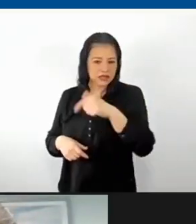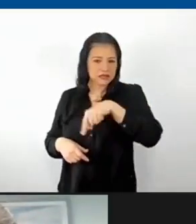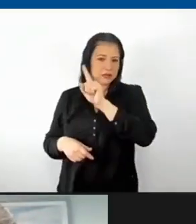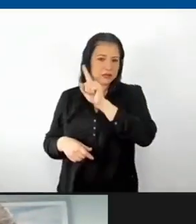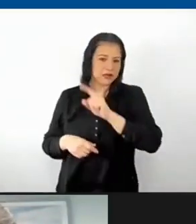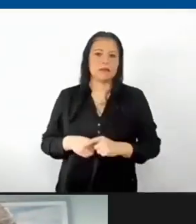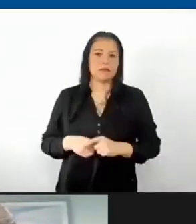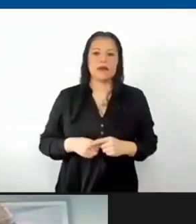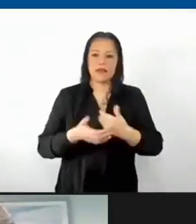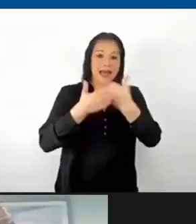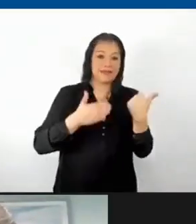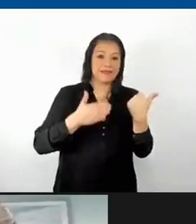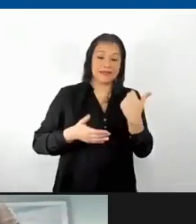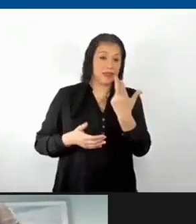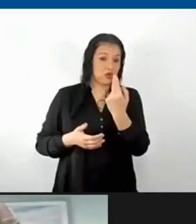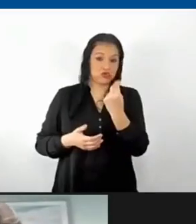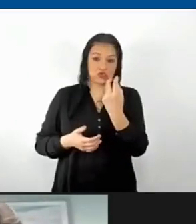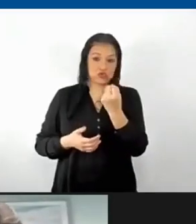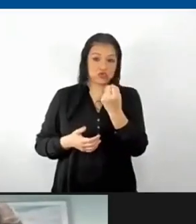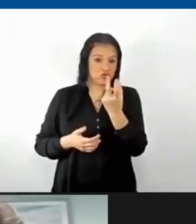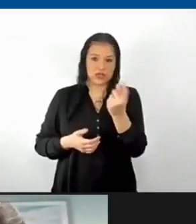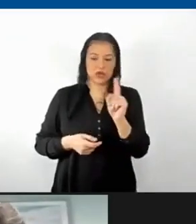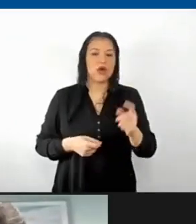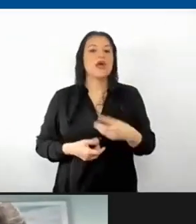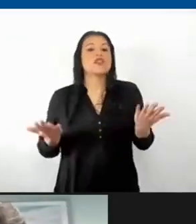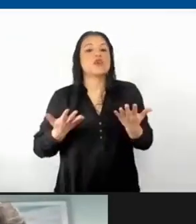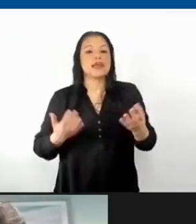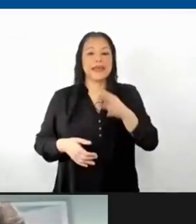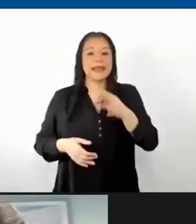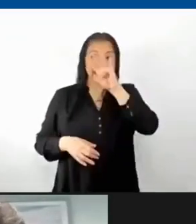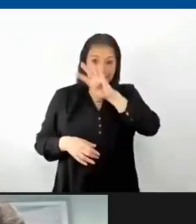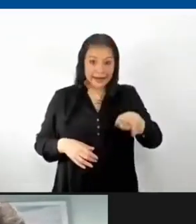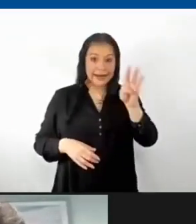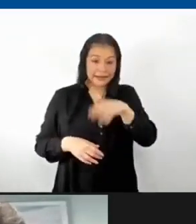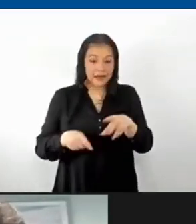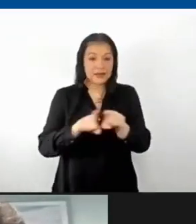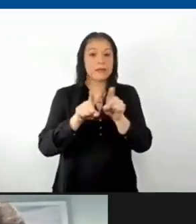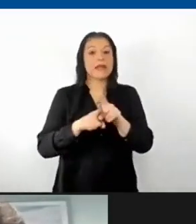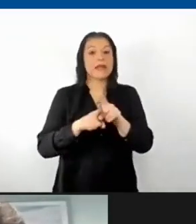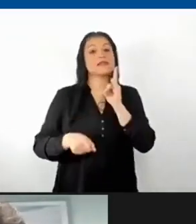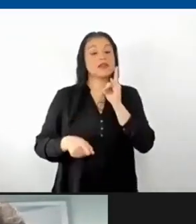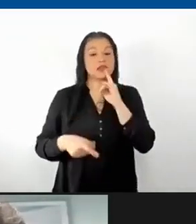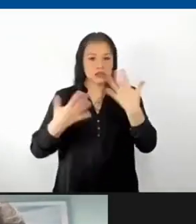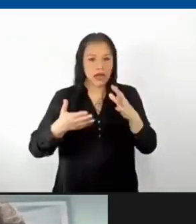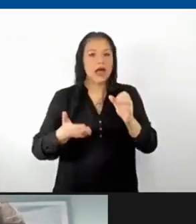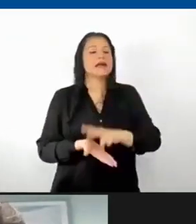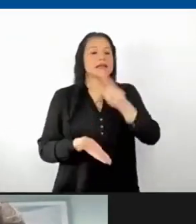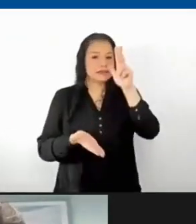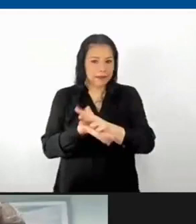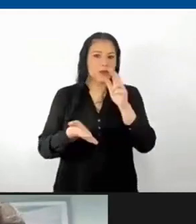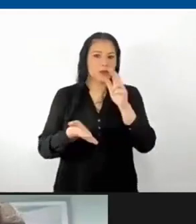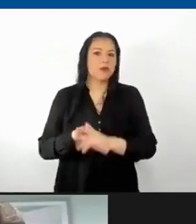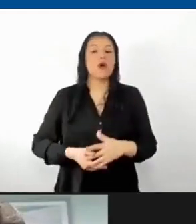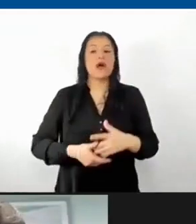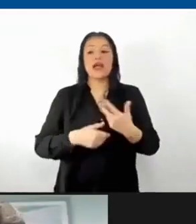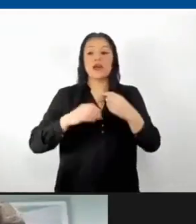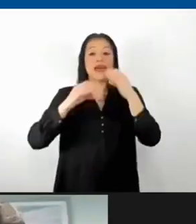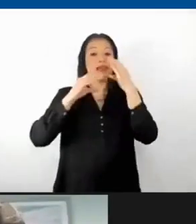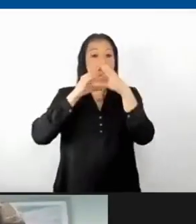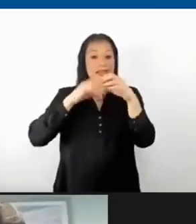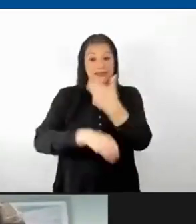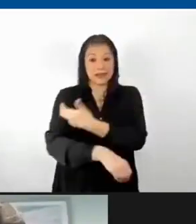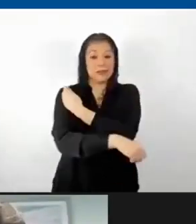para arriba. En Inglaterra y aquí en Estados Unidos ya se aprobó la vacunación con Pfizer de 12 años para arriba y esto